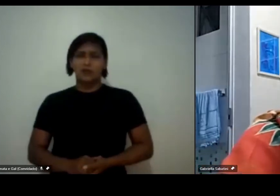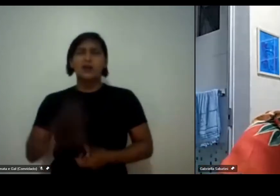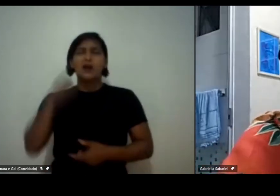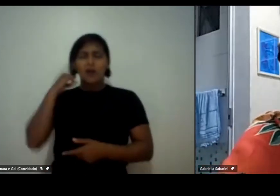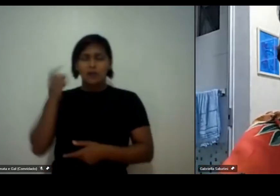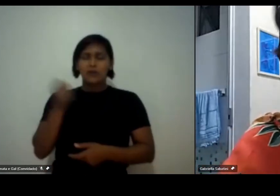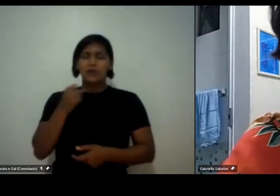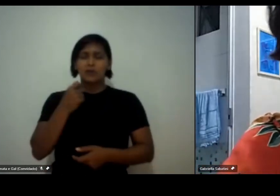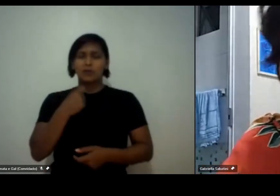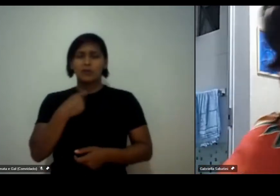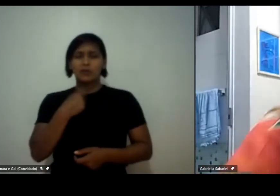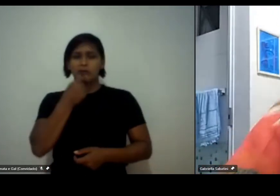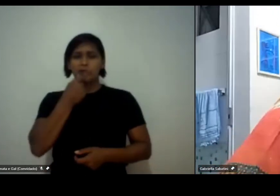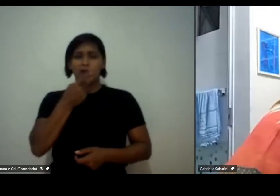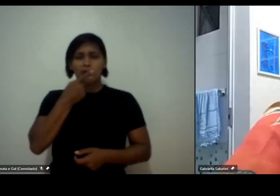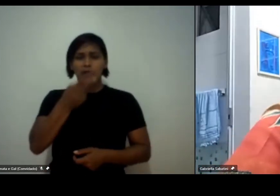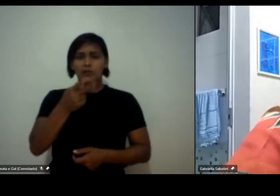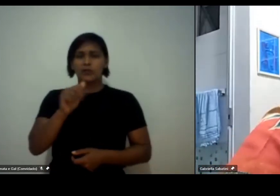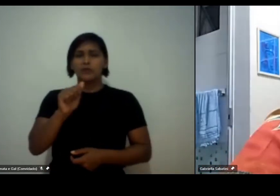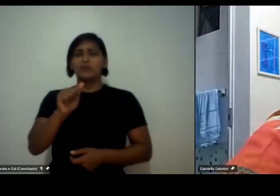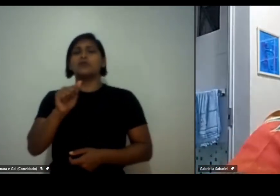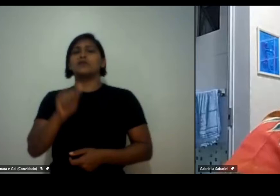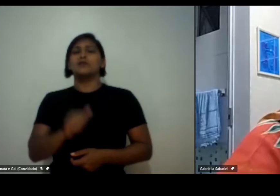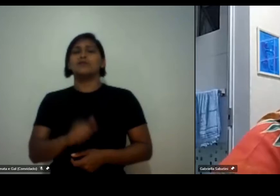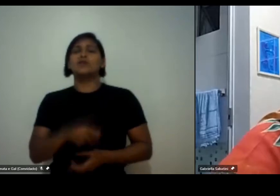ouvir. Vou dar continuidade.